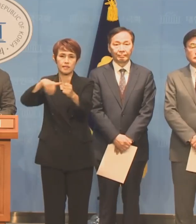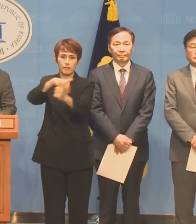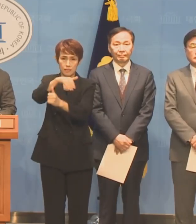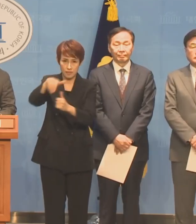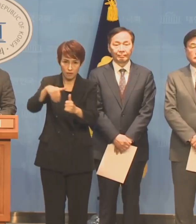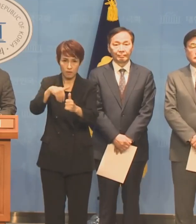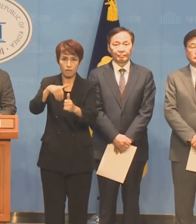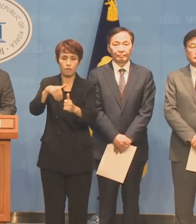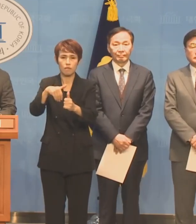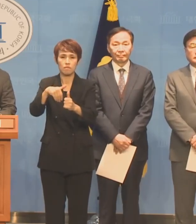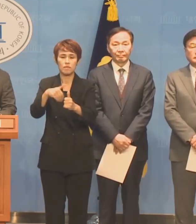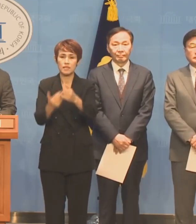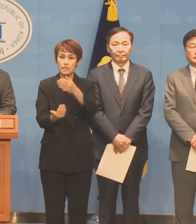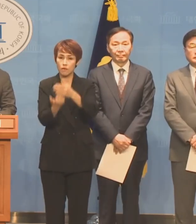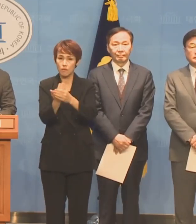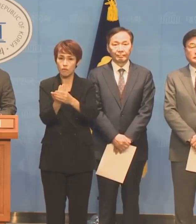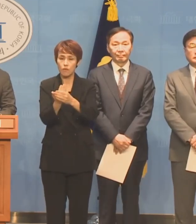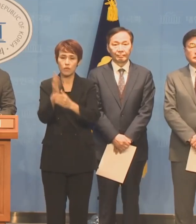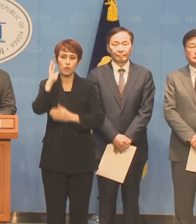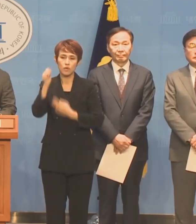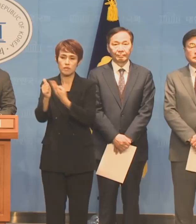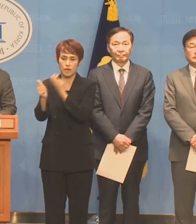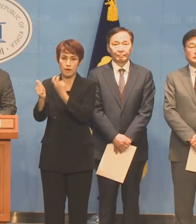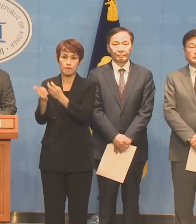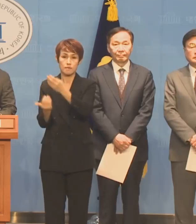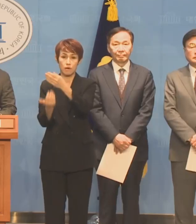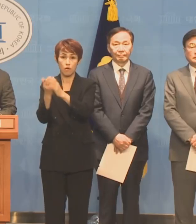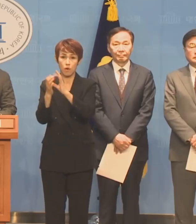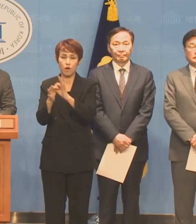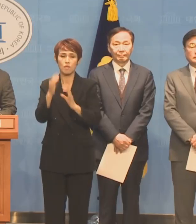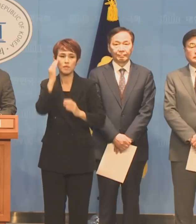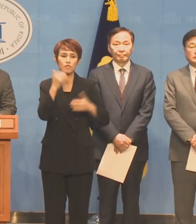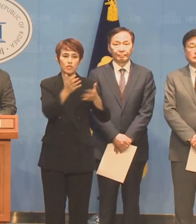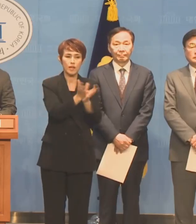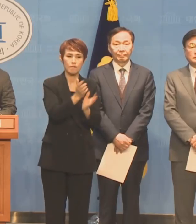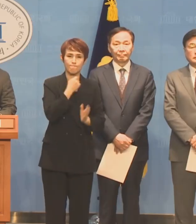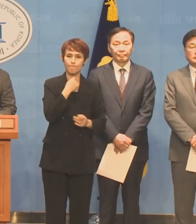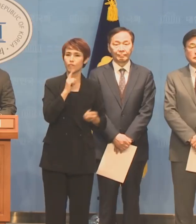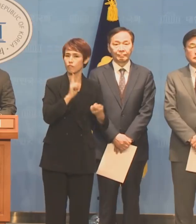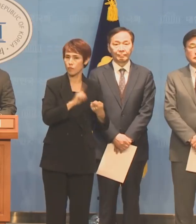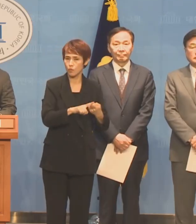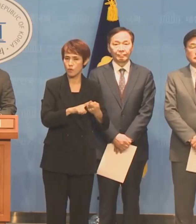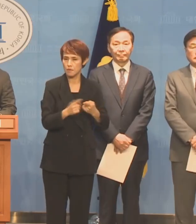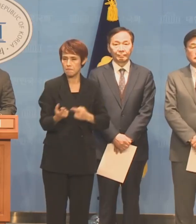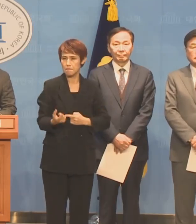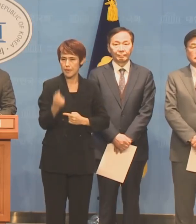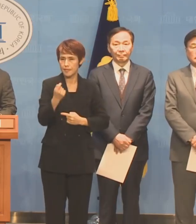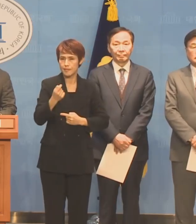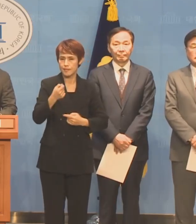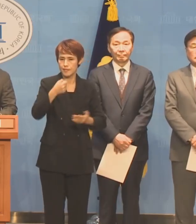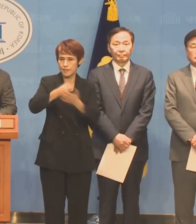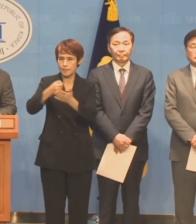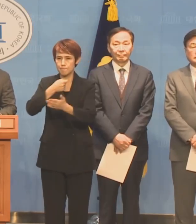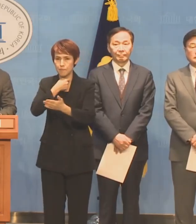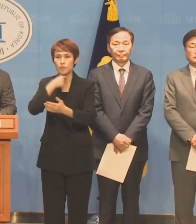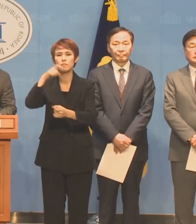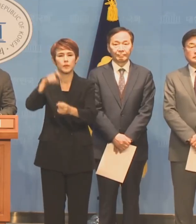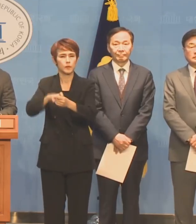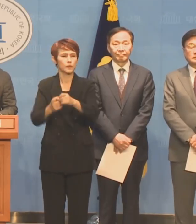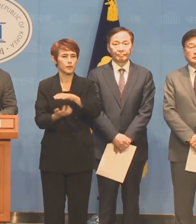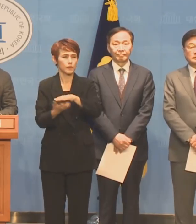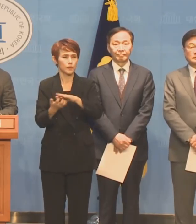물론이고 대통령 탄핵소추 사건에 대해 민주당이 원하는 대로 신속하게 결론을 내리기 위한